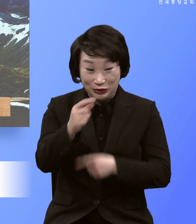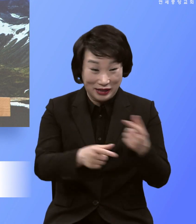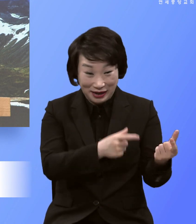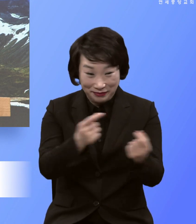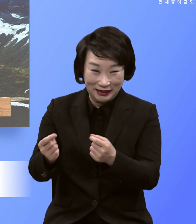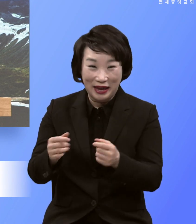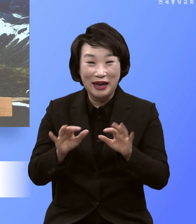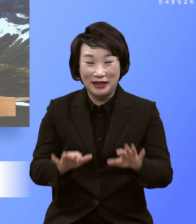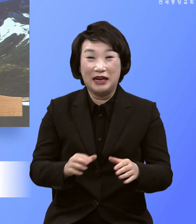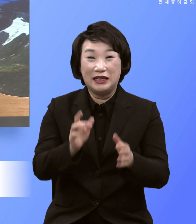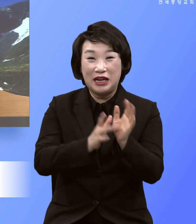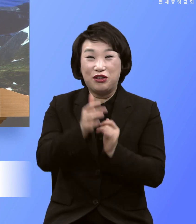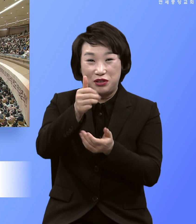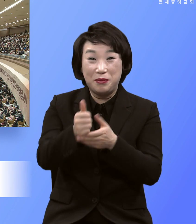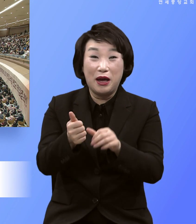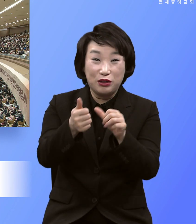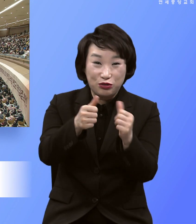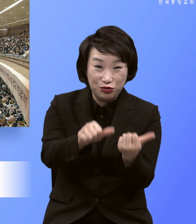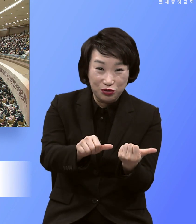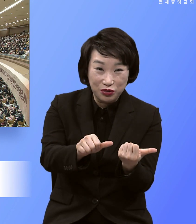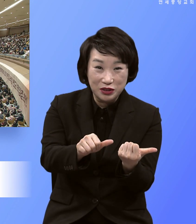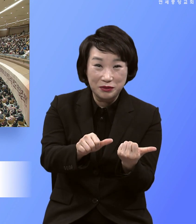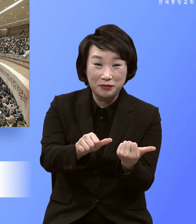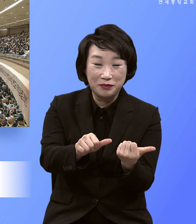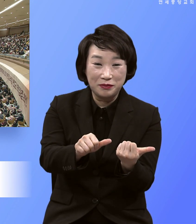다시 옵니다. 예수의 죽으심으로